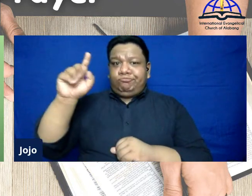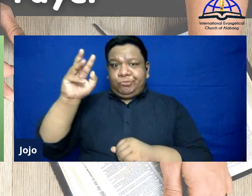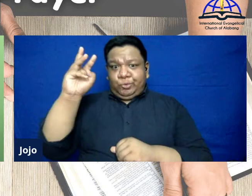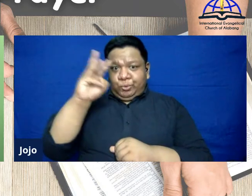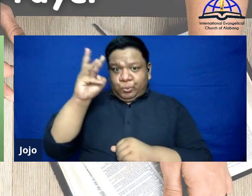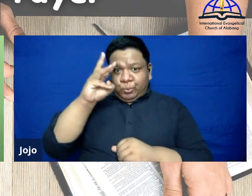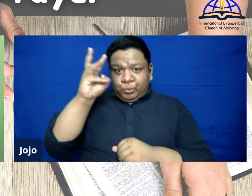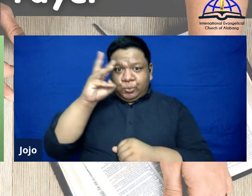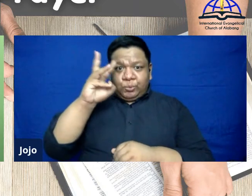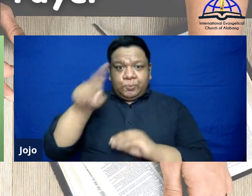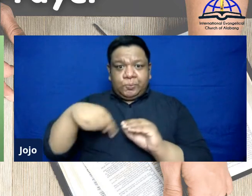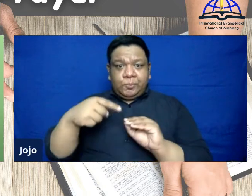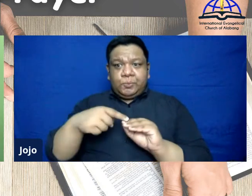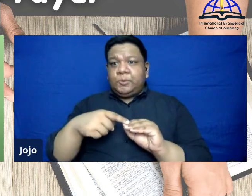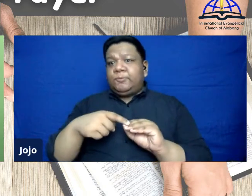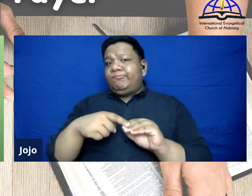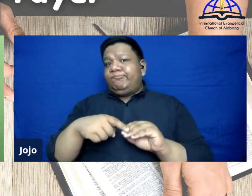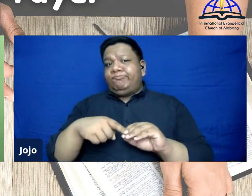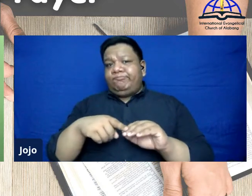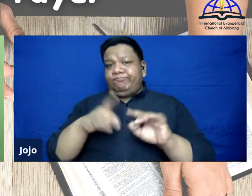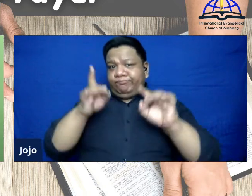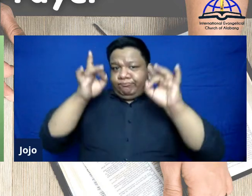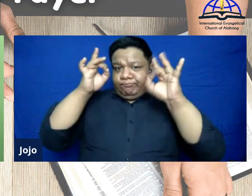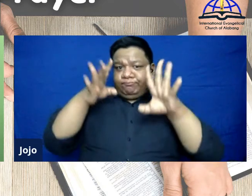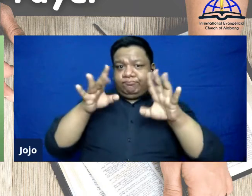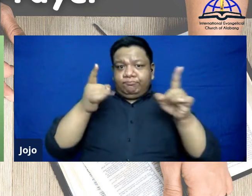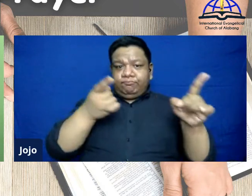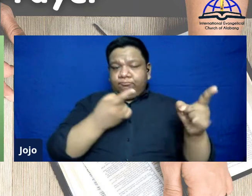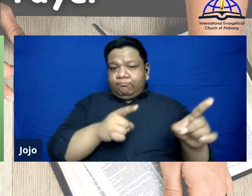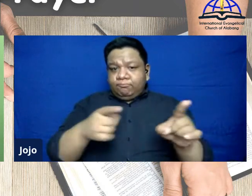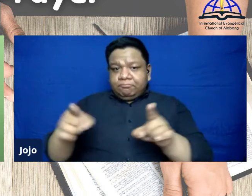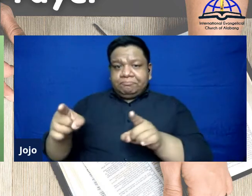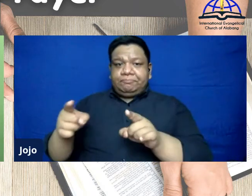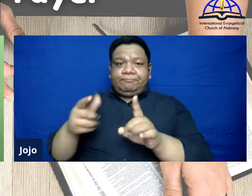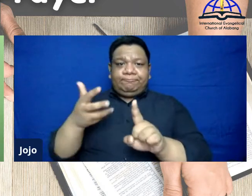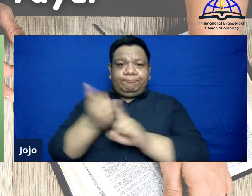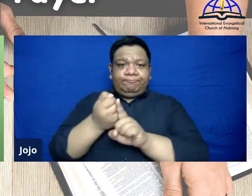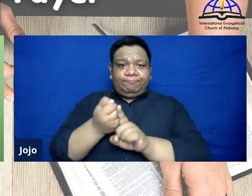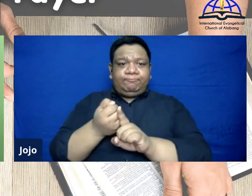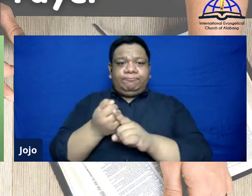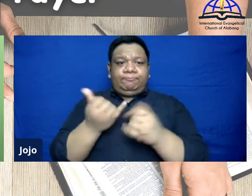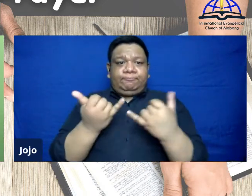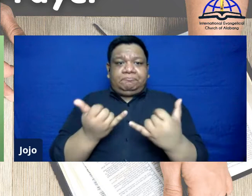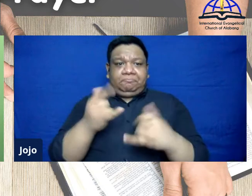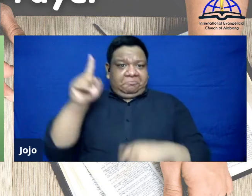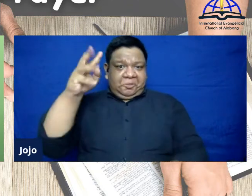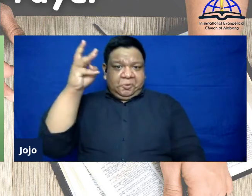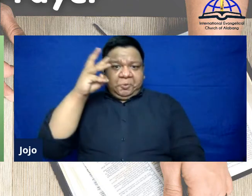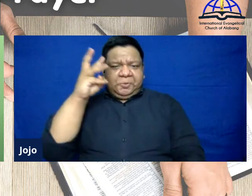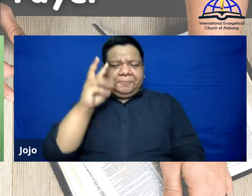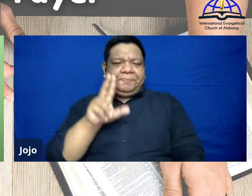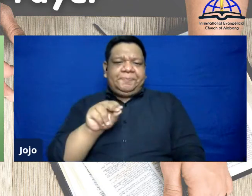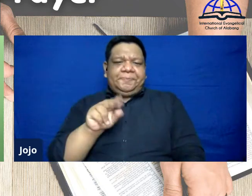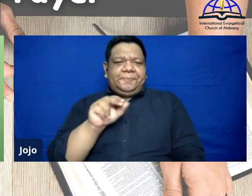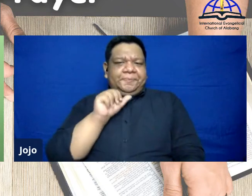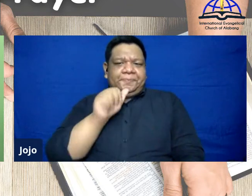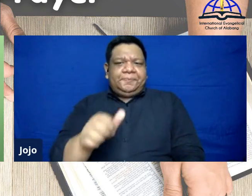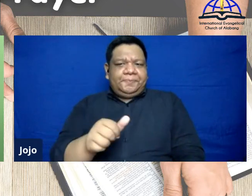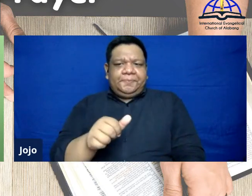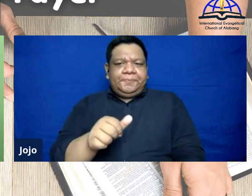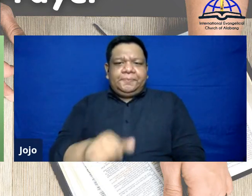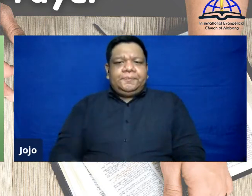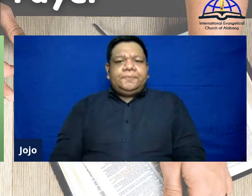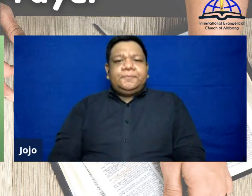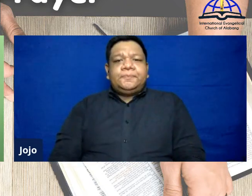the fiery trials that are hitting us right between in our eyes,